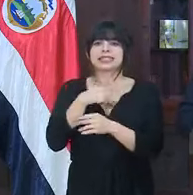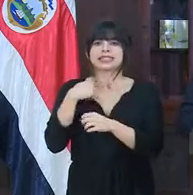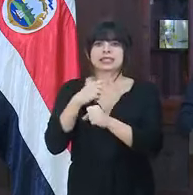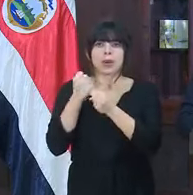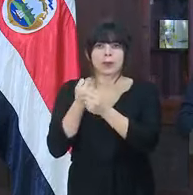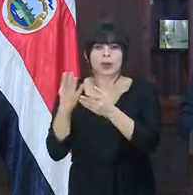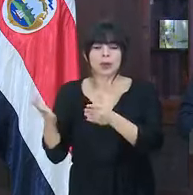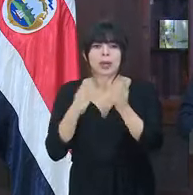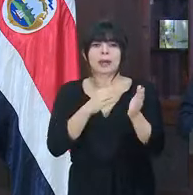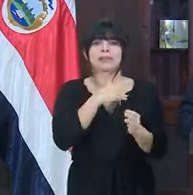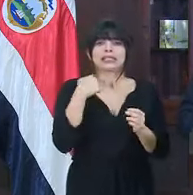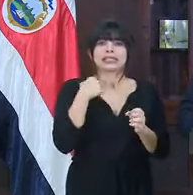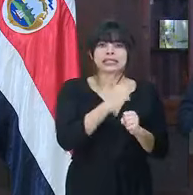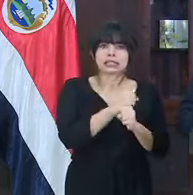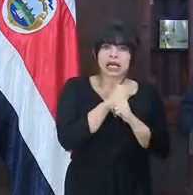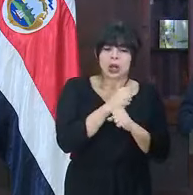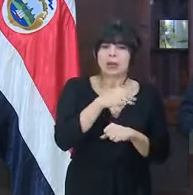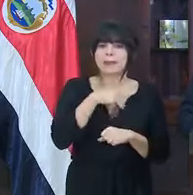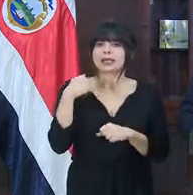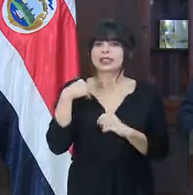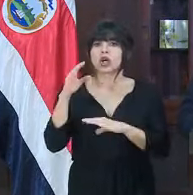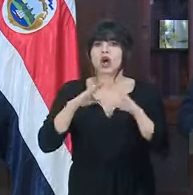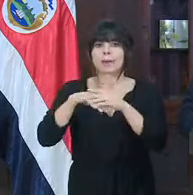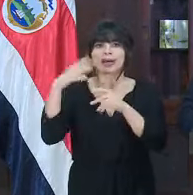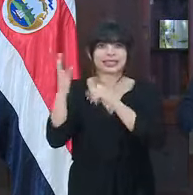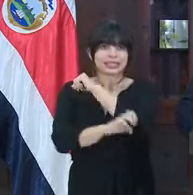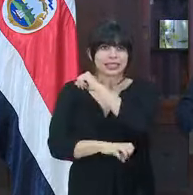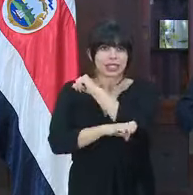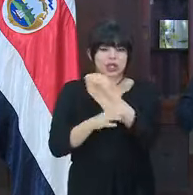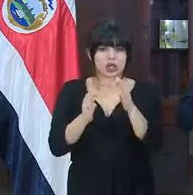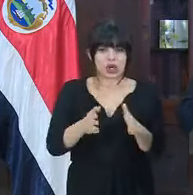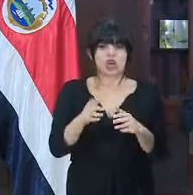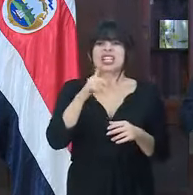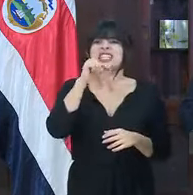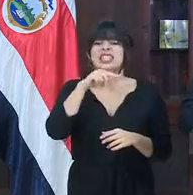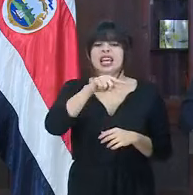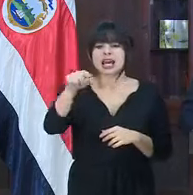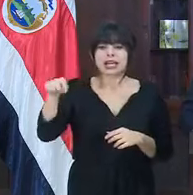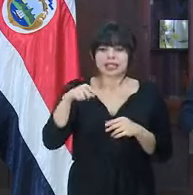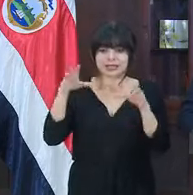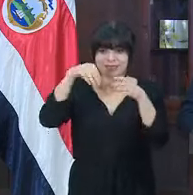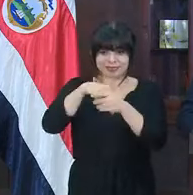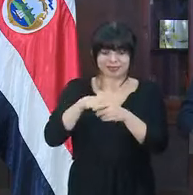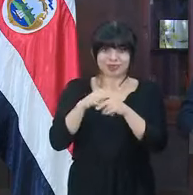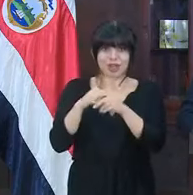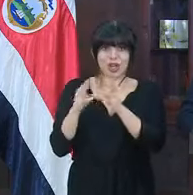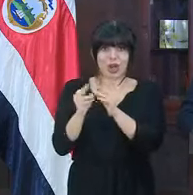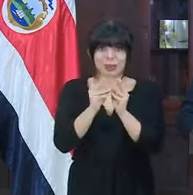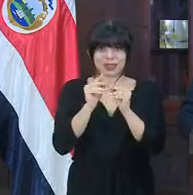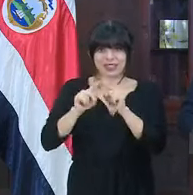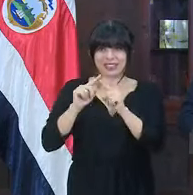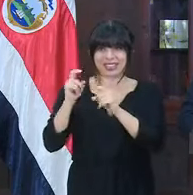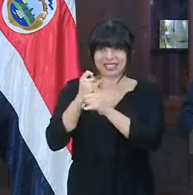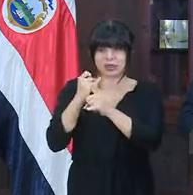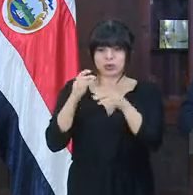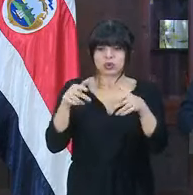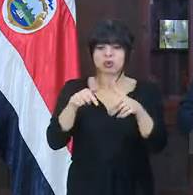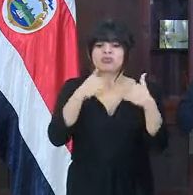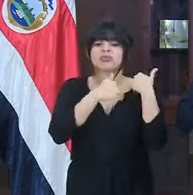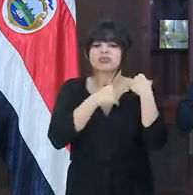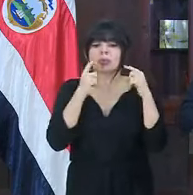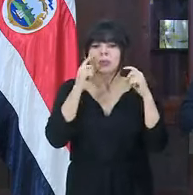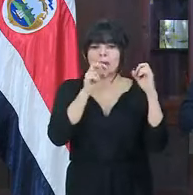Pública, el Ministerio de Salud, Ministerio de Comercio Exterior, quienes conforman esta Comisión Interinstitucional de Flujos